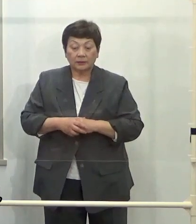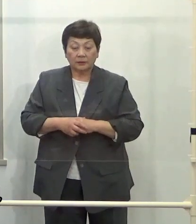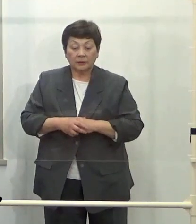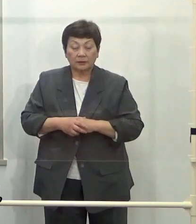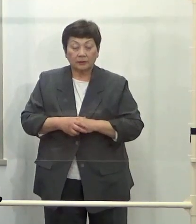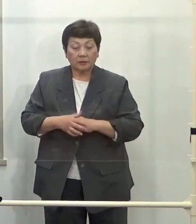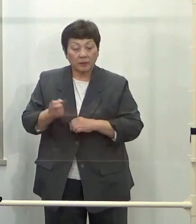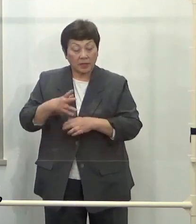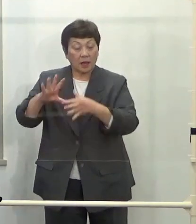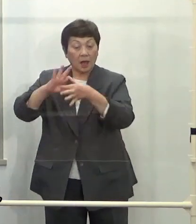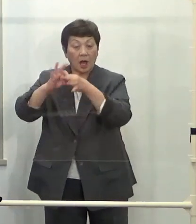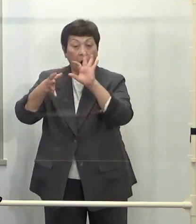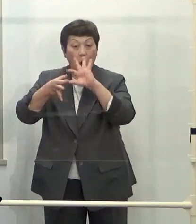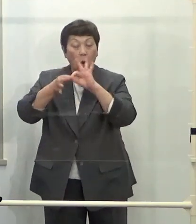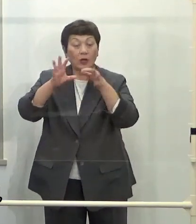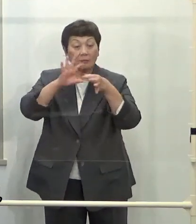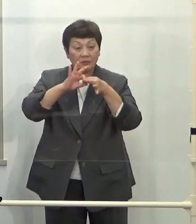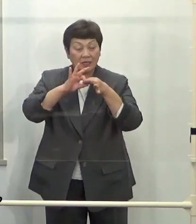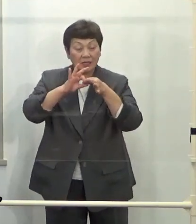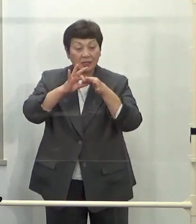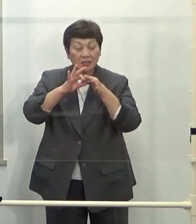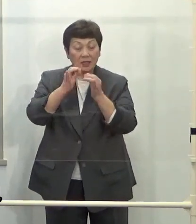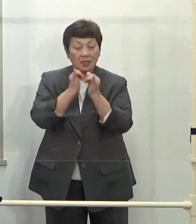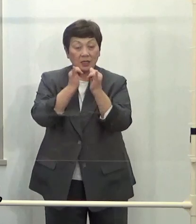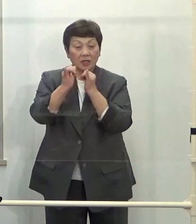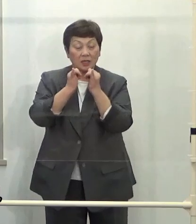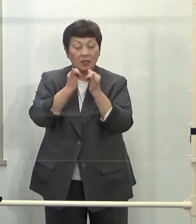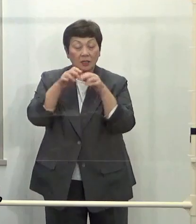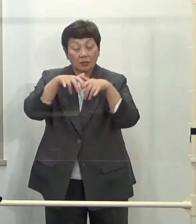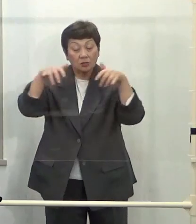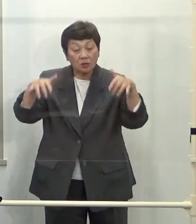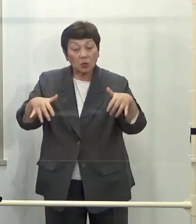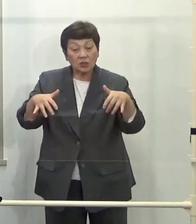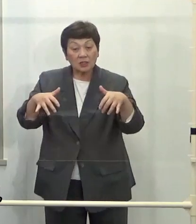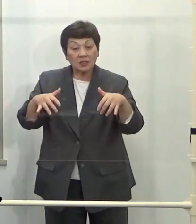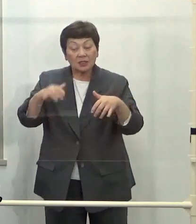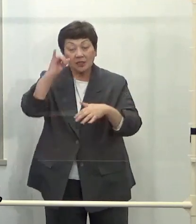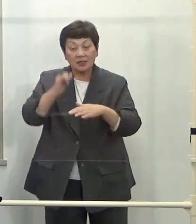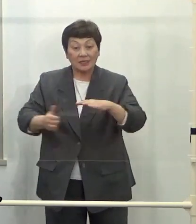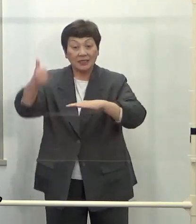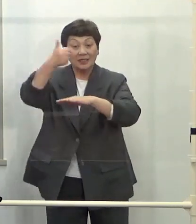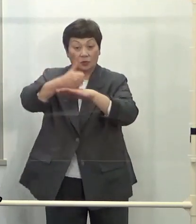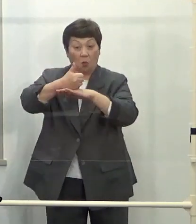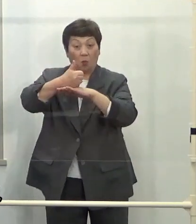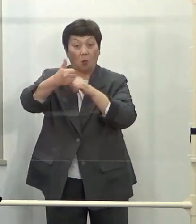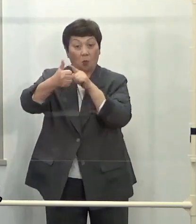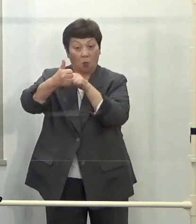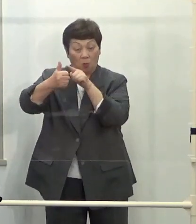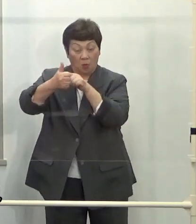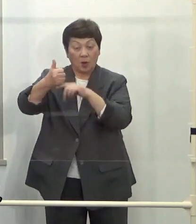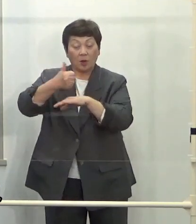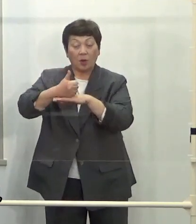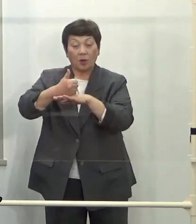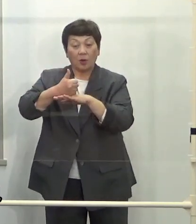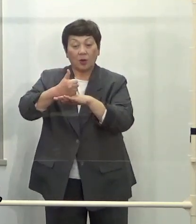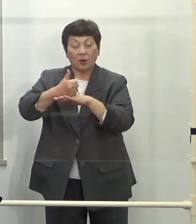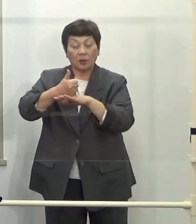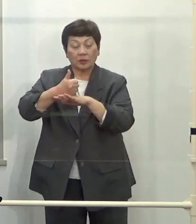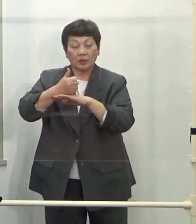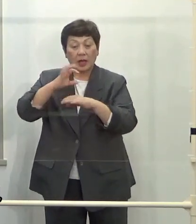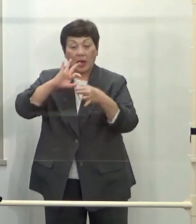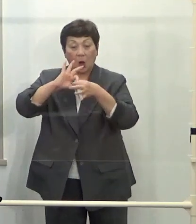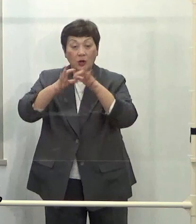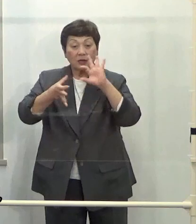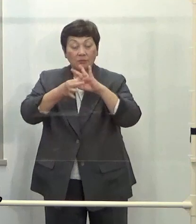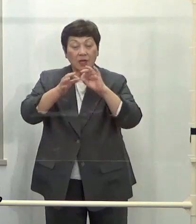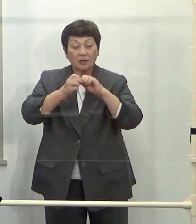オリンピック組織委員長、オリンピック組織の会長ですね、このオリンピック憲章というのがあります